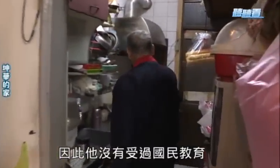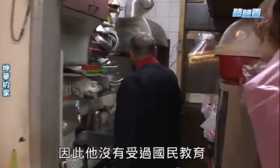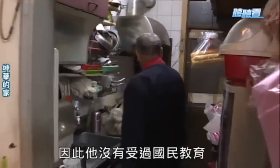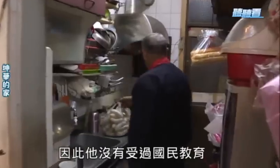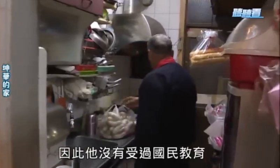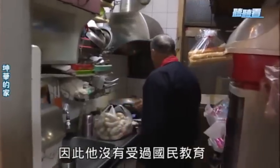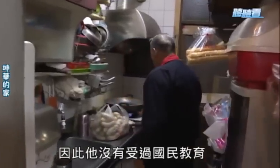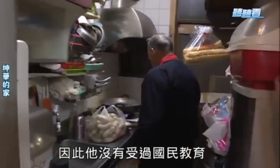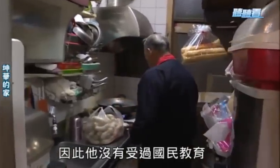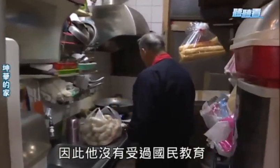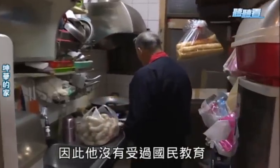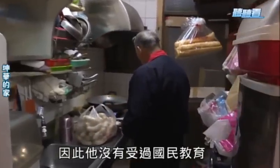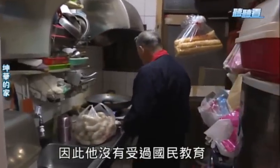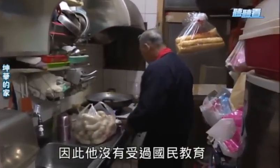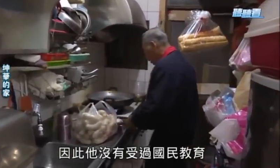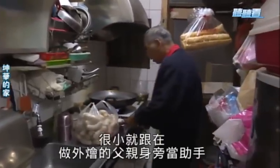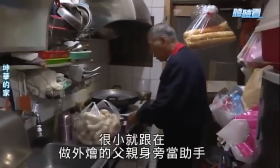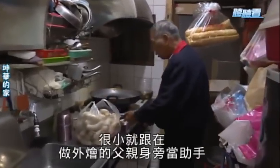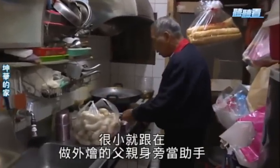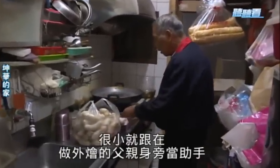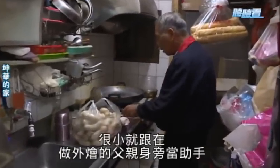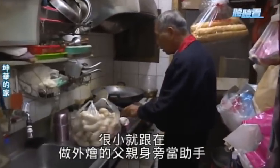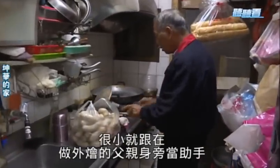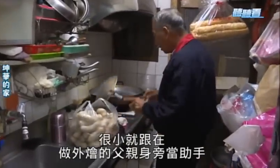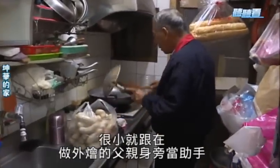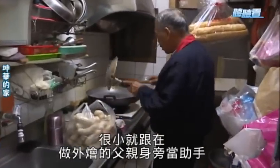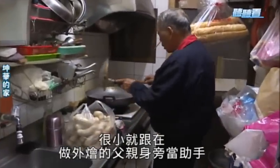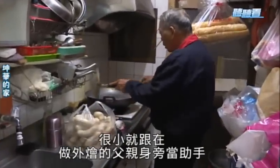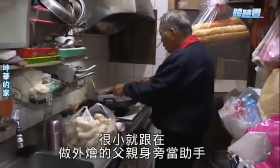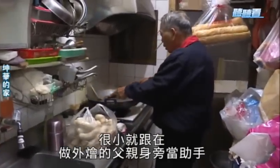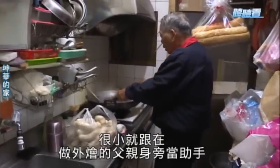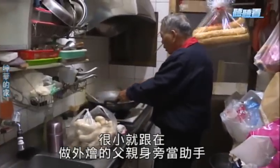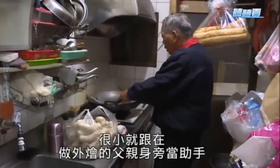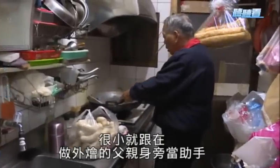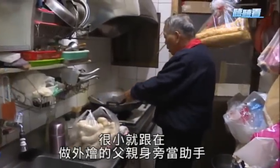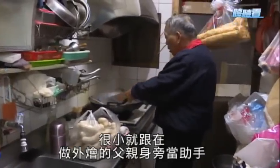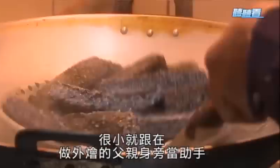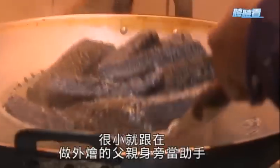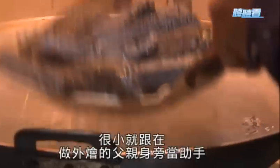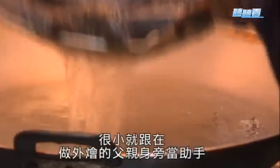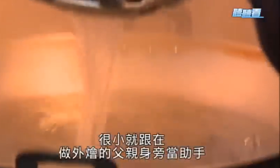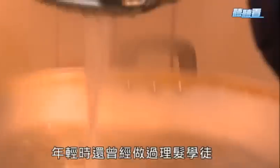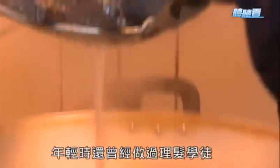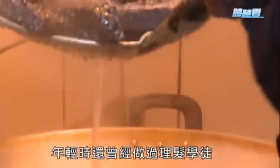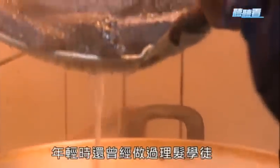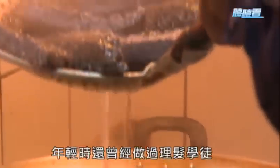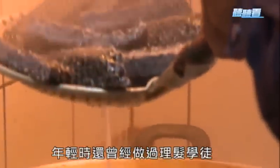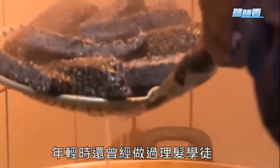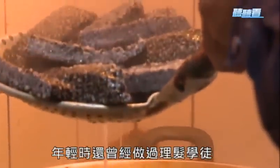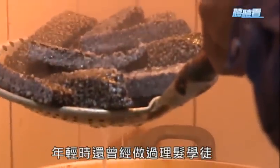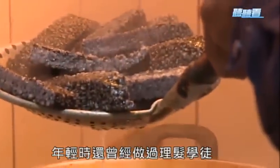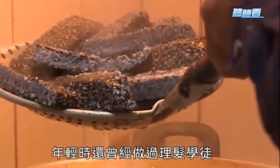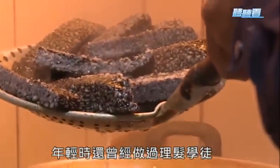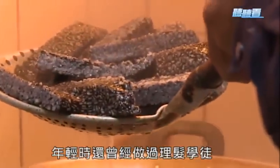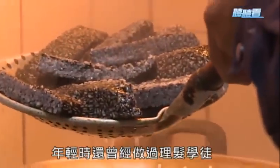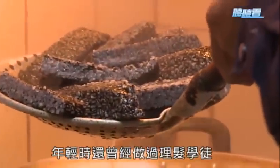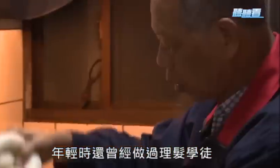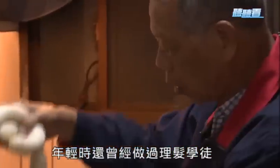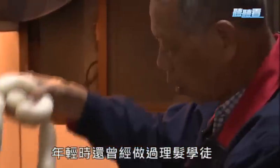他没有受过国民教育，很小就跟在做外汇的父亲身旁当助手， 年轻时还曾经做过理发学徒